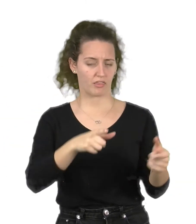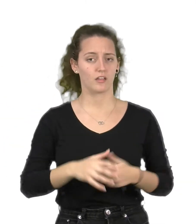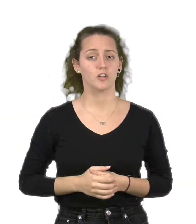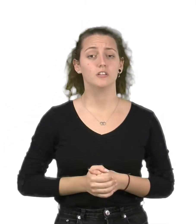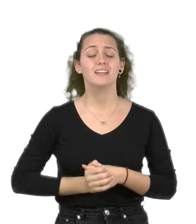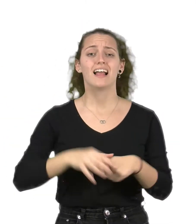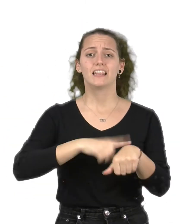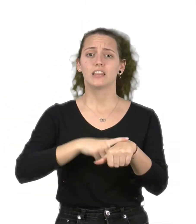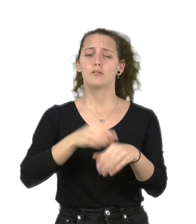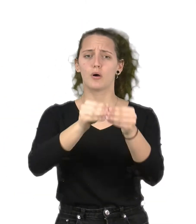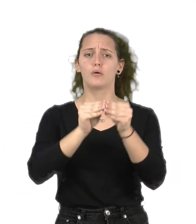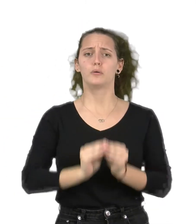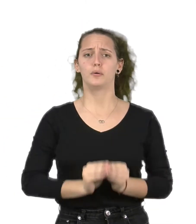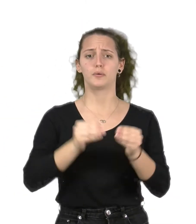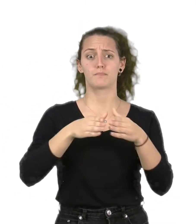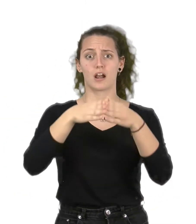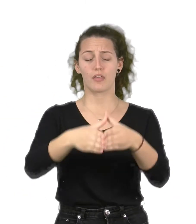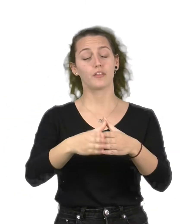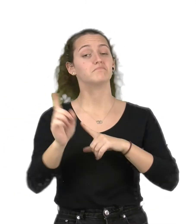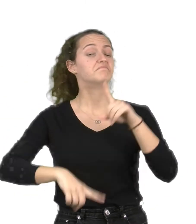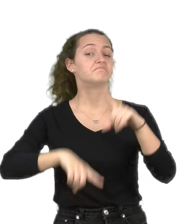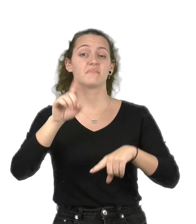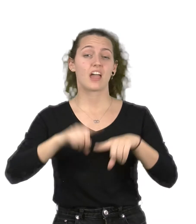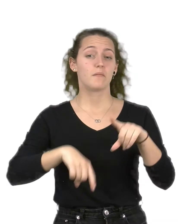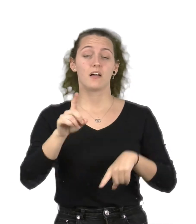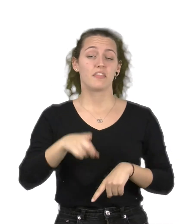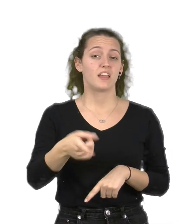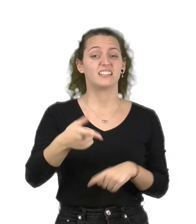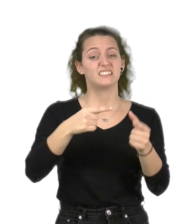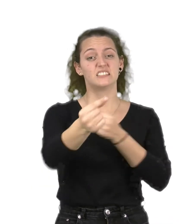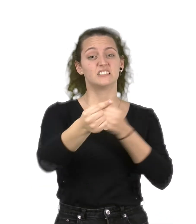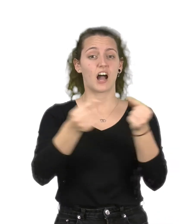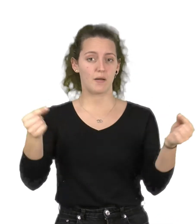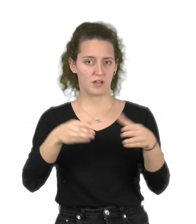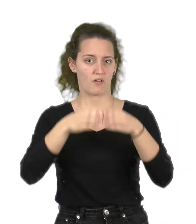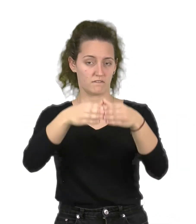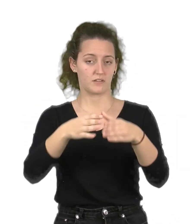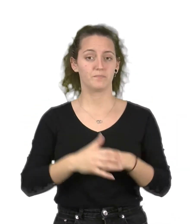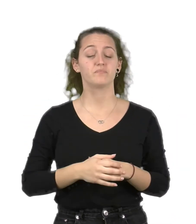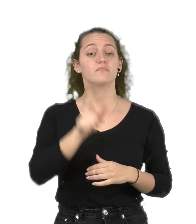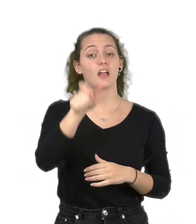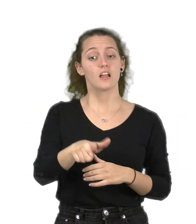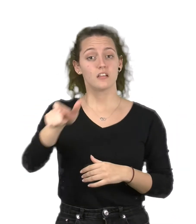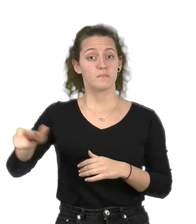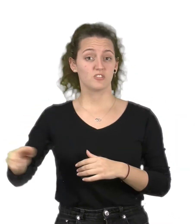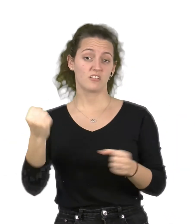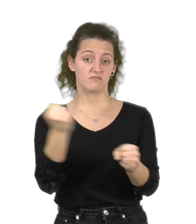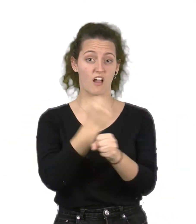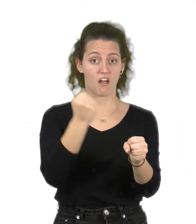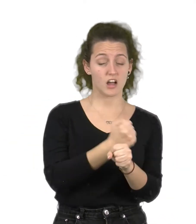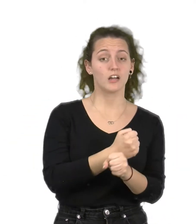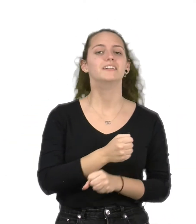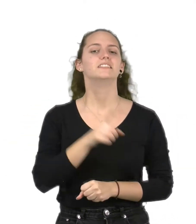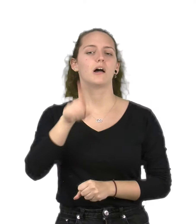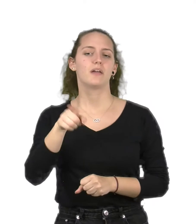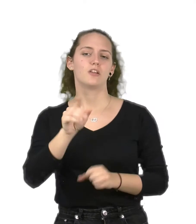de construcción de una embarcación dependía básicamente de su tamaño, del número de operarios del taller y de